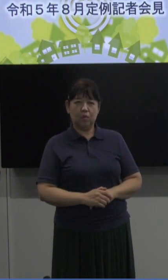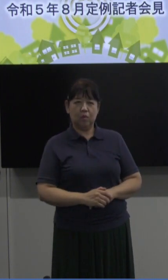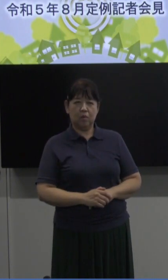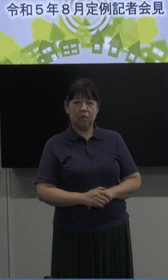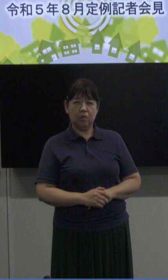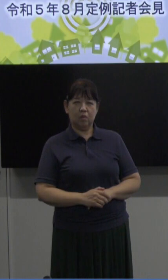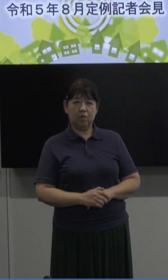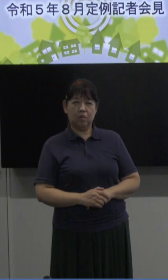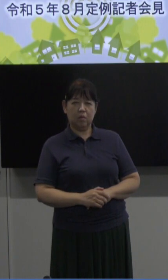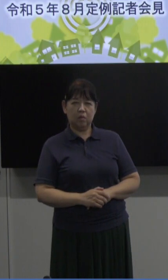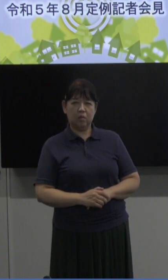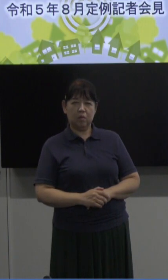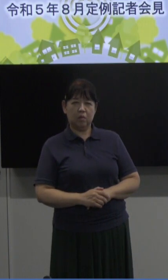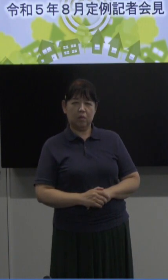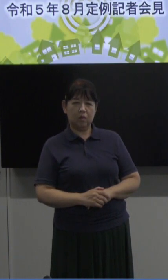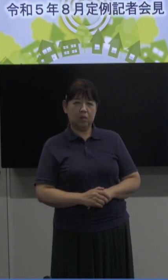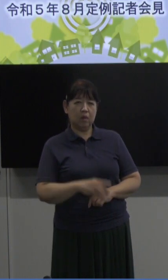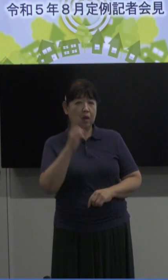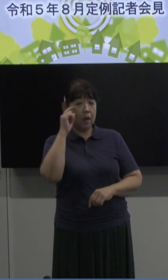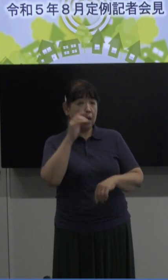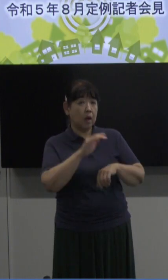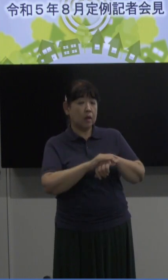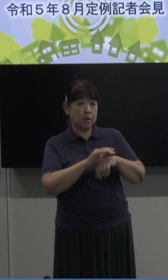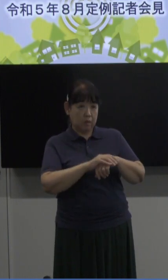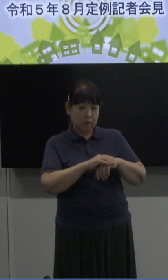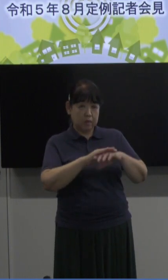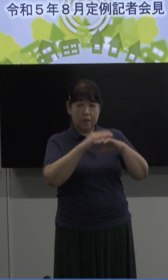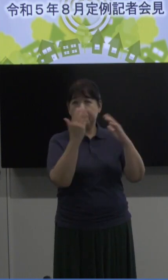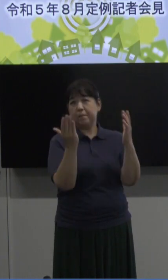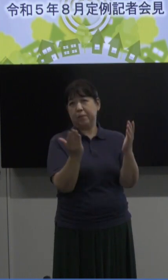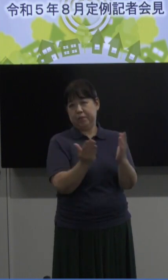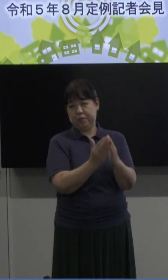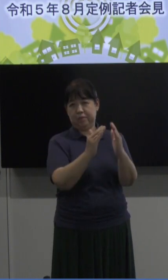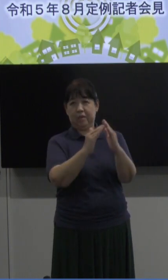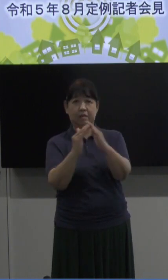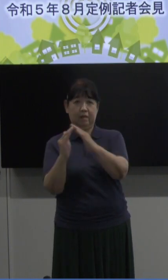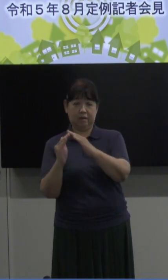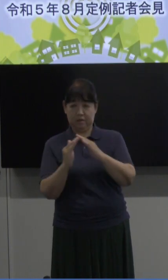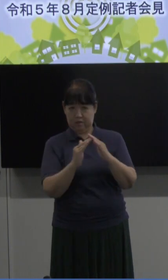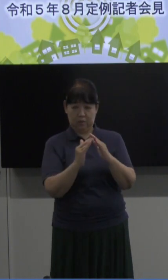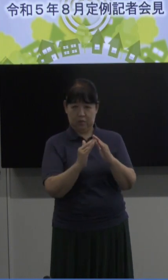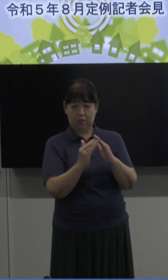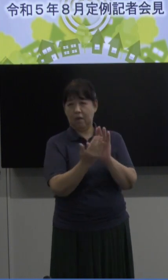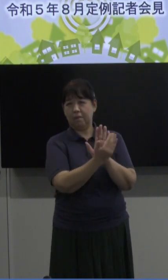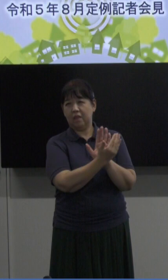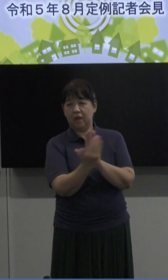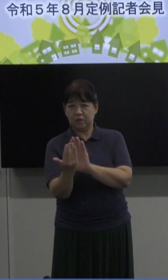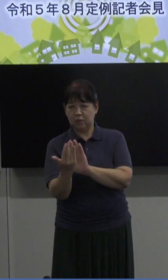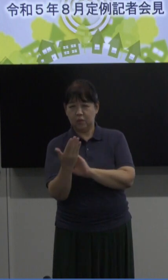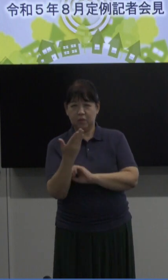考え方なんですけど、全世帯を対象にしたのはどういう理由なのかなと。